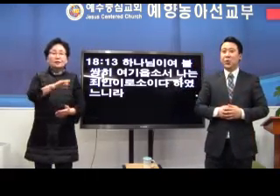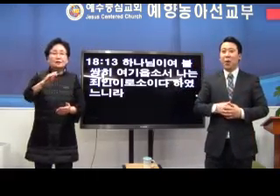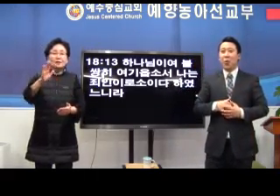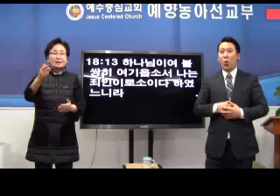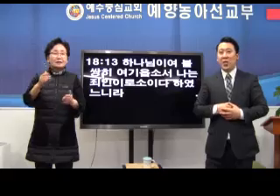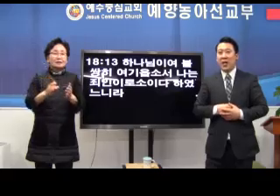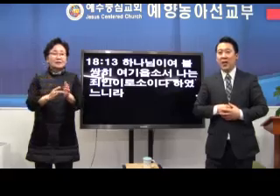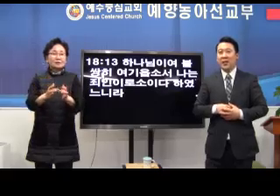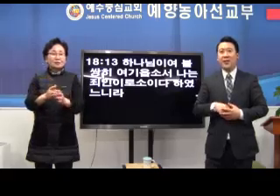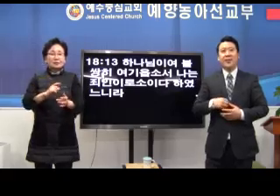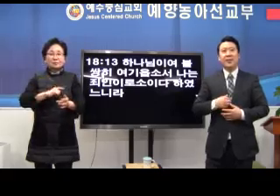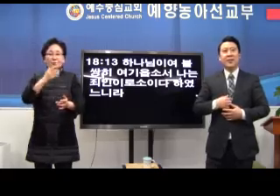누가복음 5장